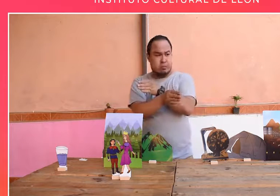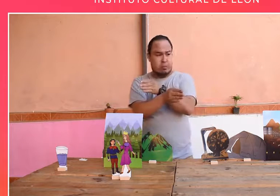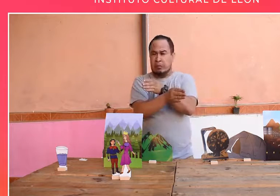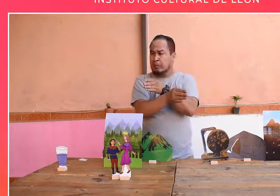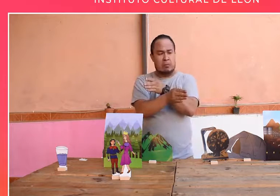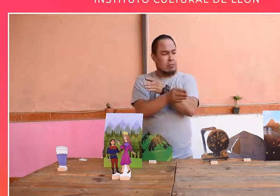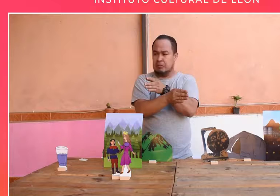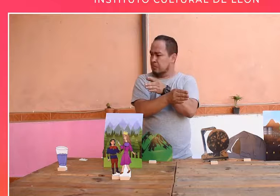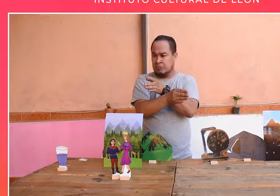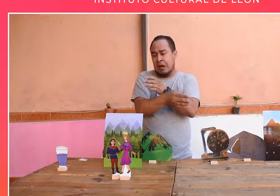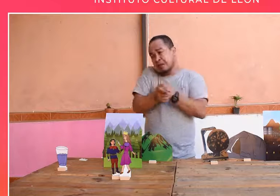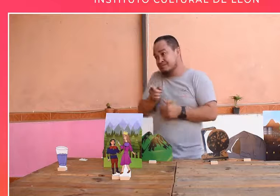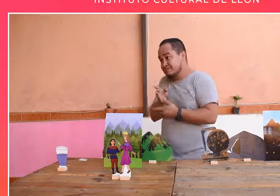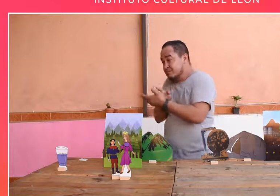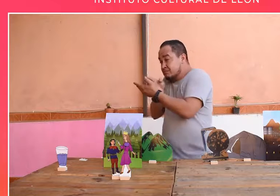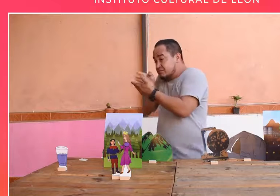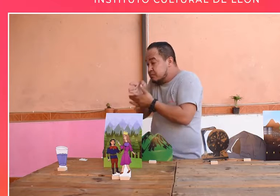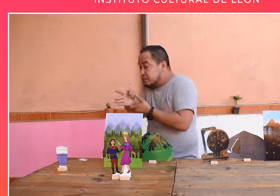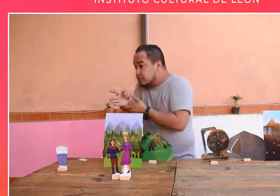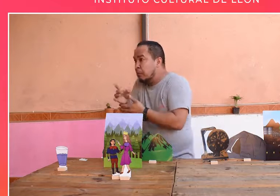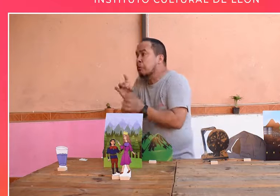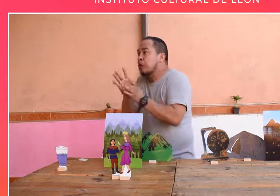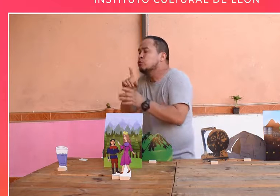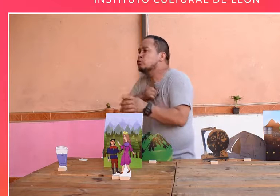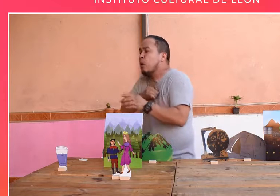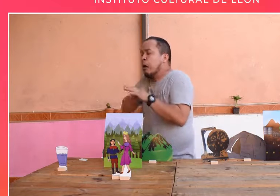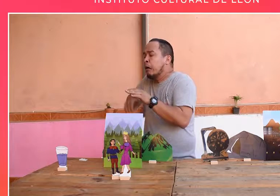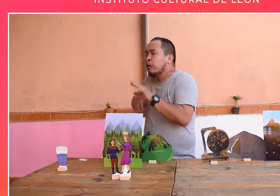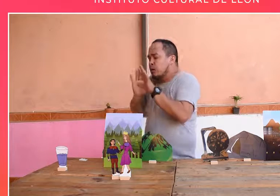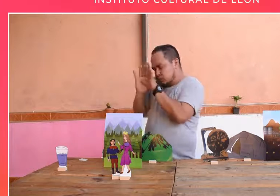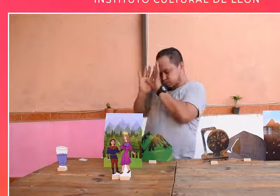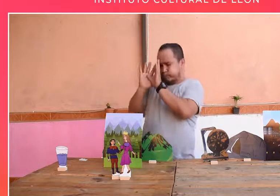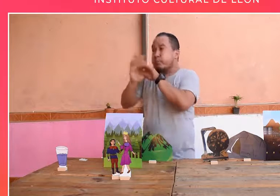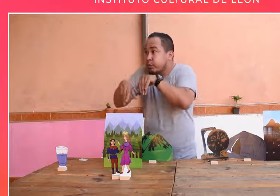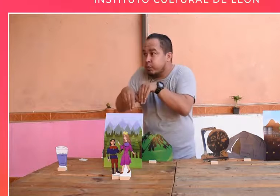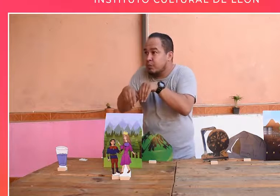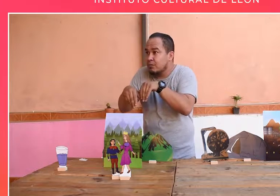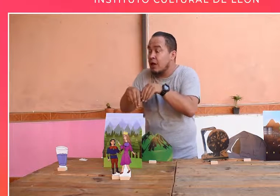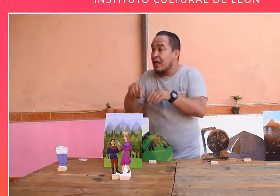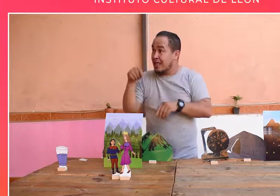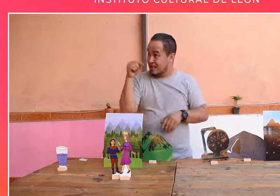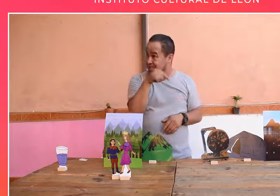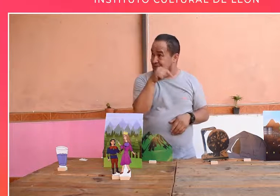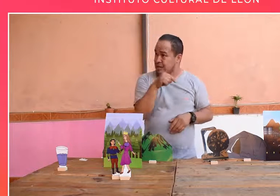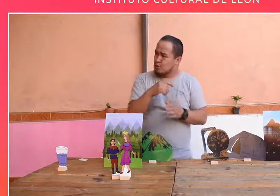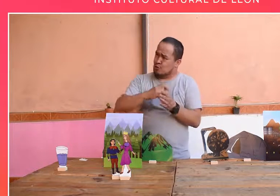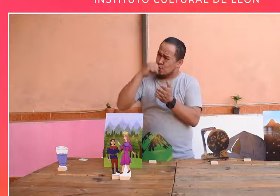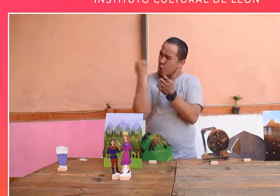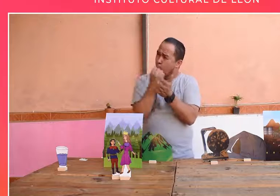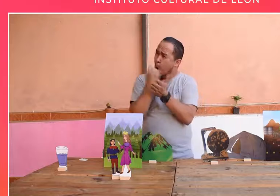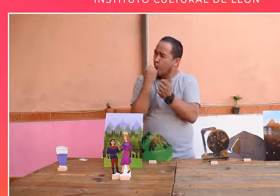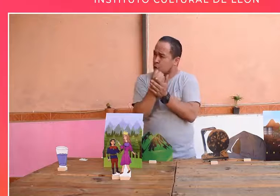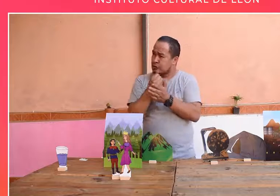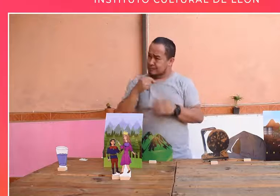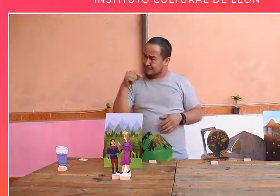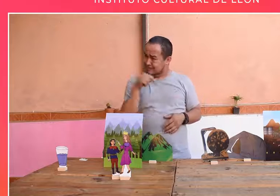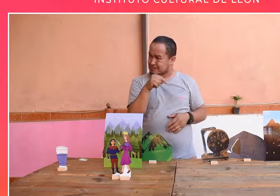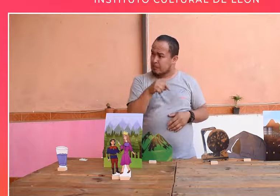No estaba muy segura de hacia dónde se podía dirigir y entonces decidió adentrarse en las cuevas y en las minas.